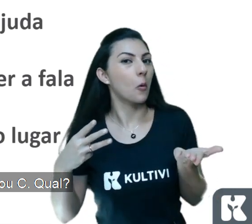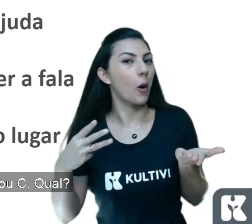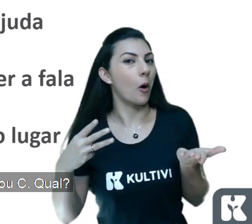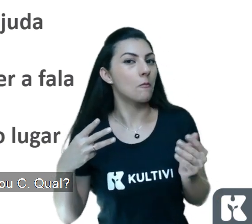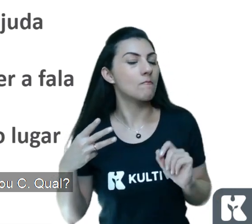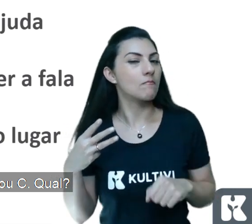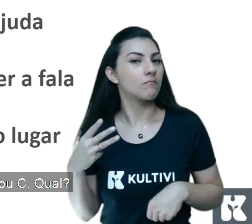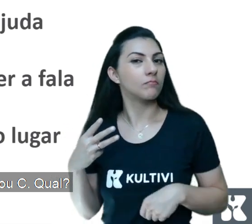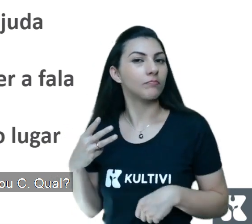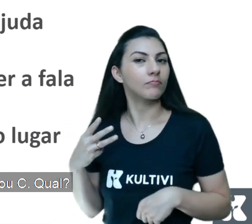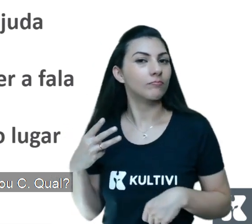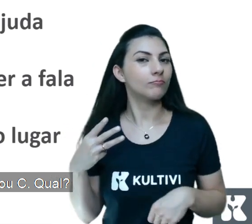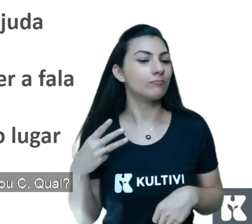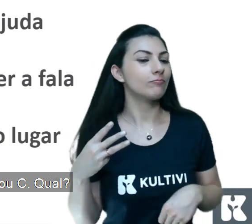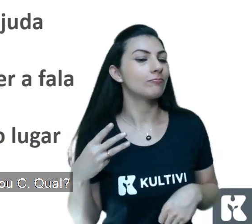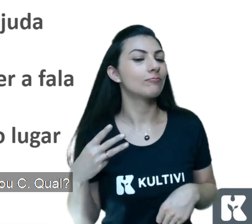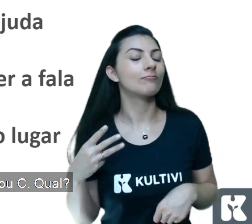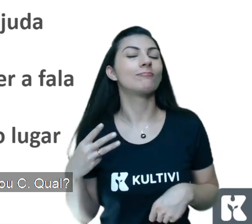Qual?